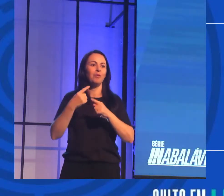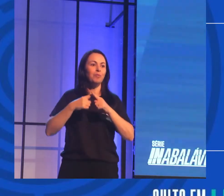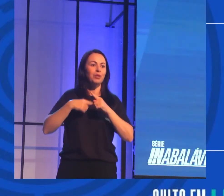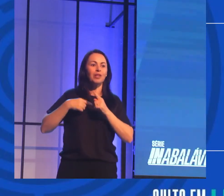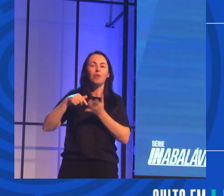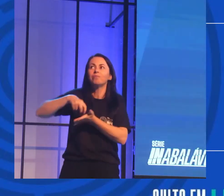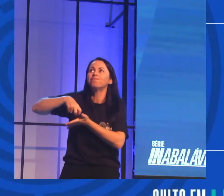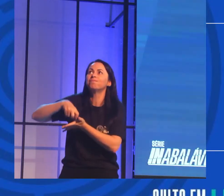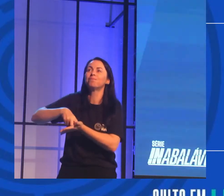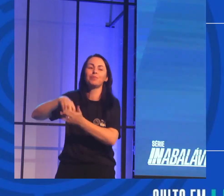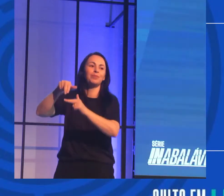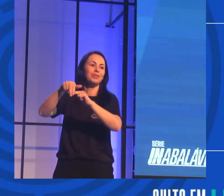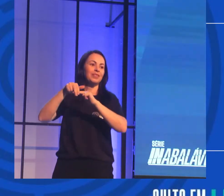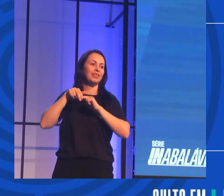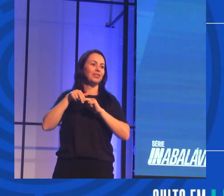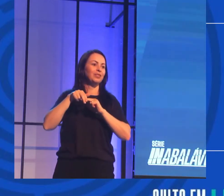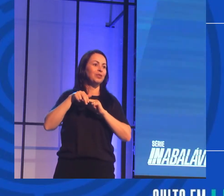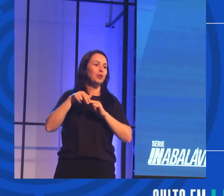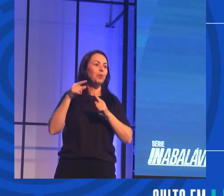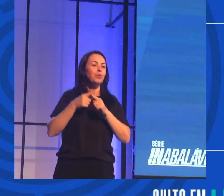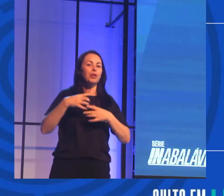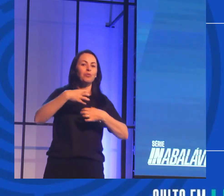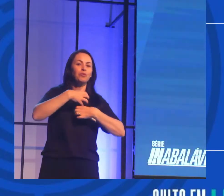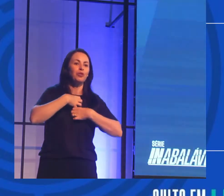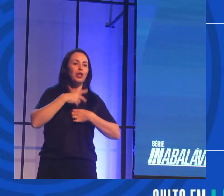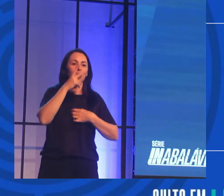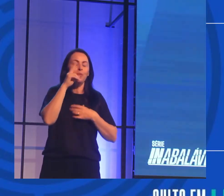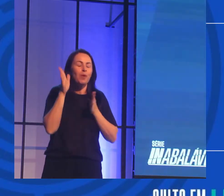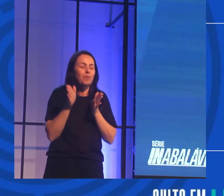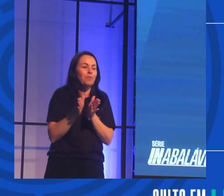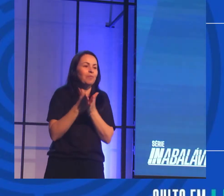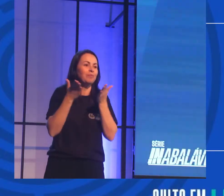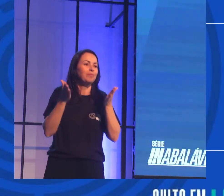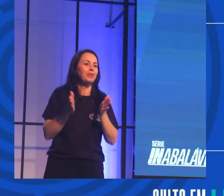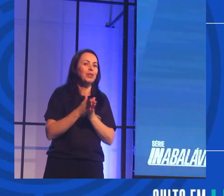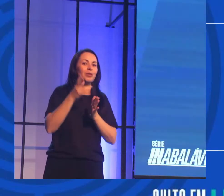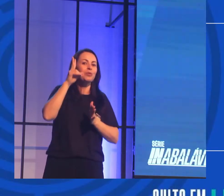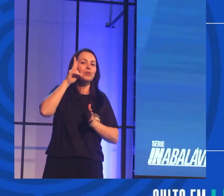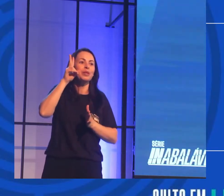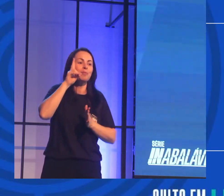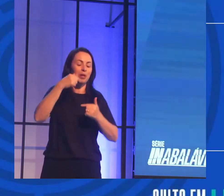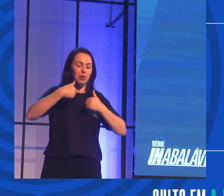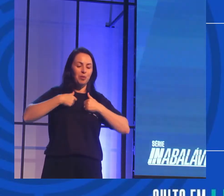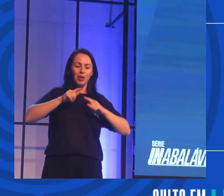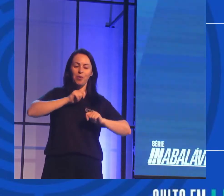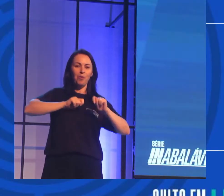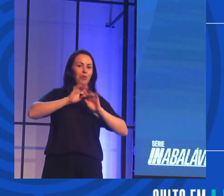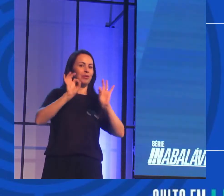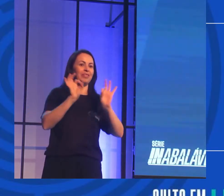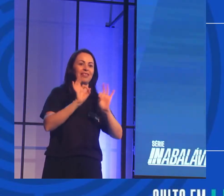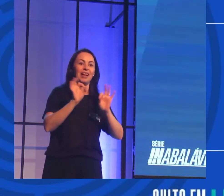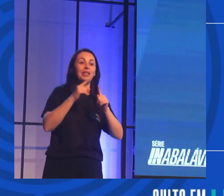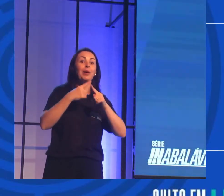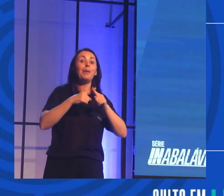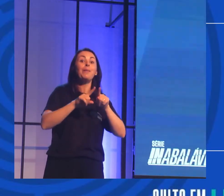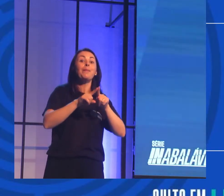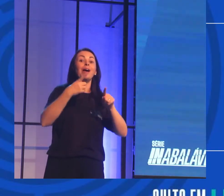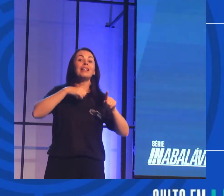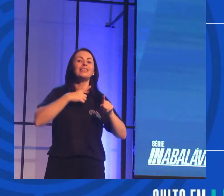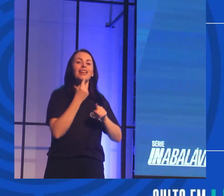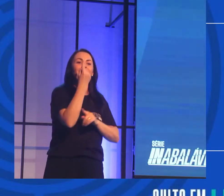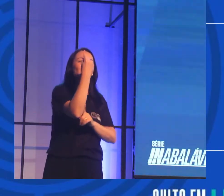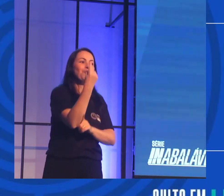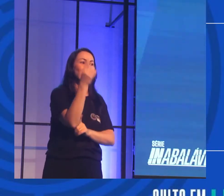dele. Quando ele se ajoelhou humildemente diante de Deus, ele estava lembrando, eu não estou no controle, mas tem um Deus que está no